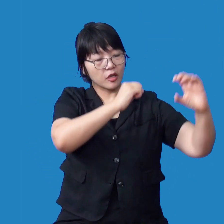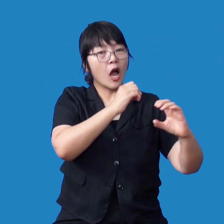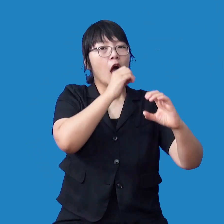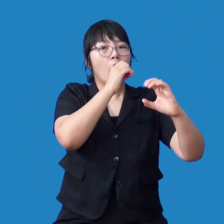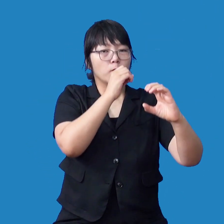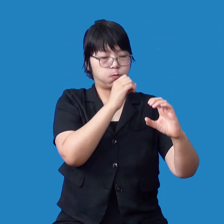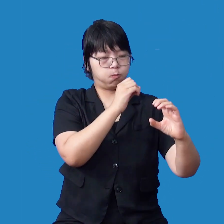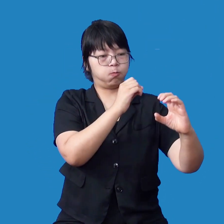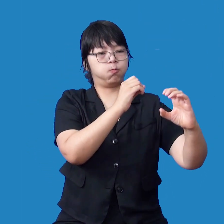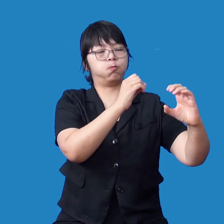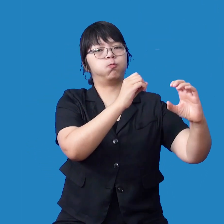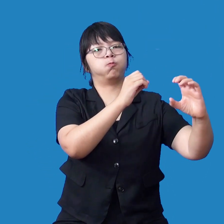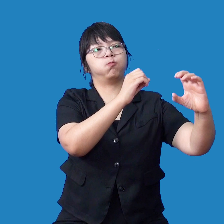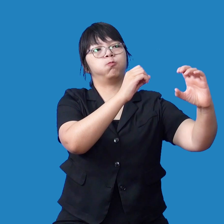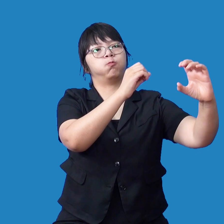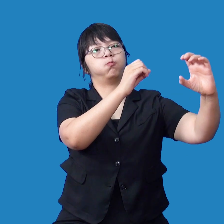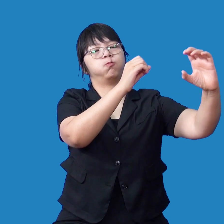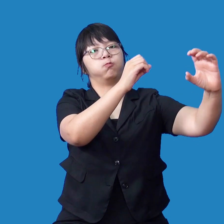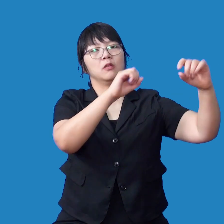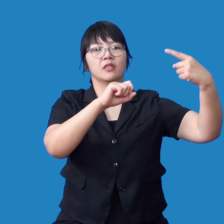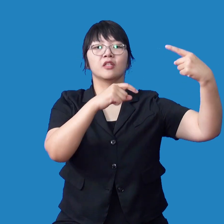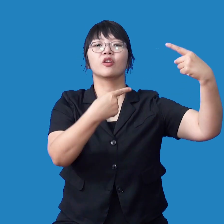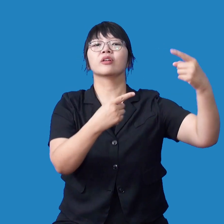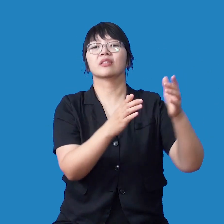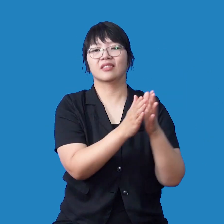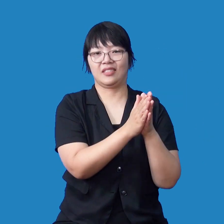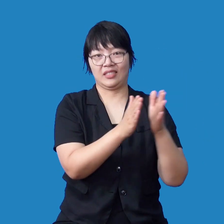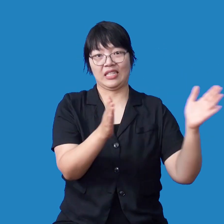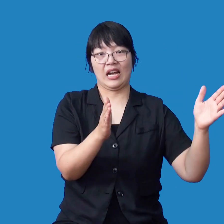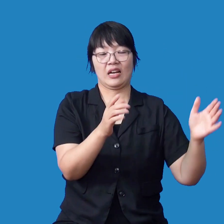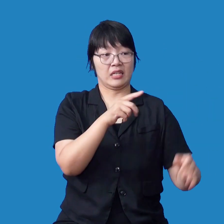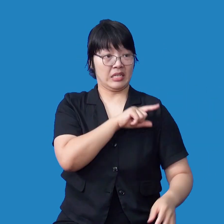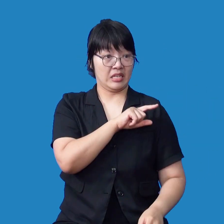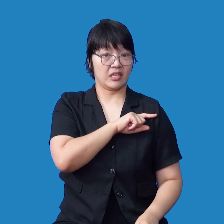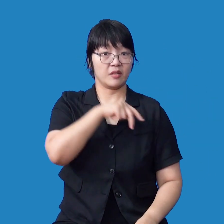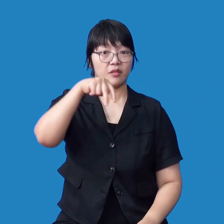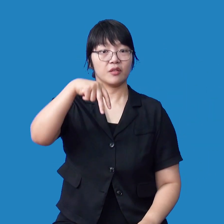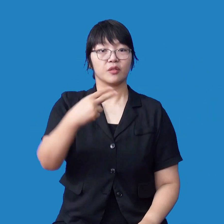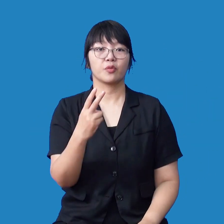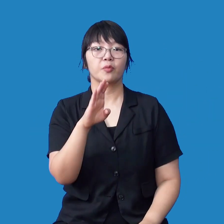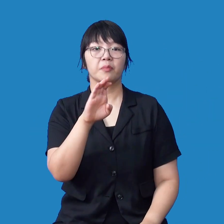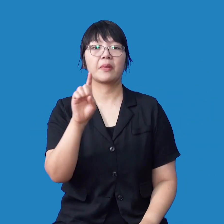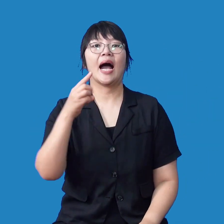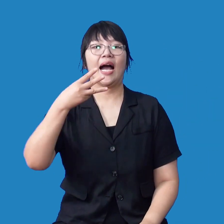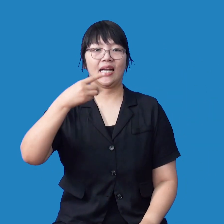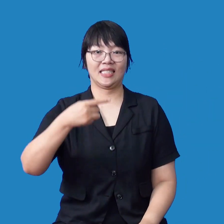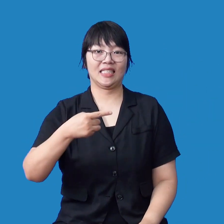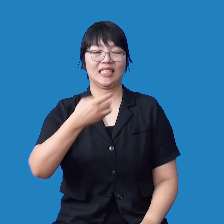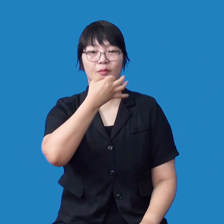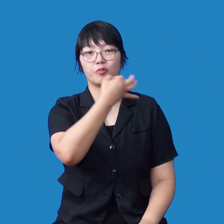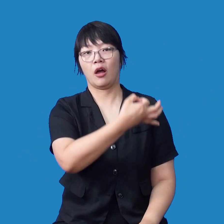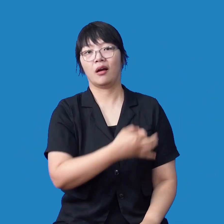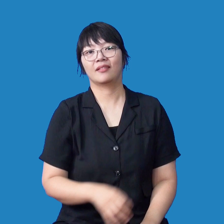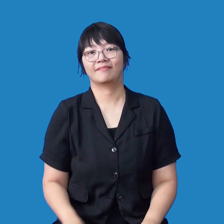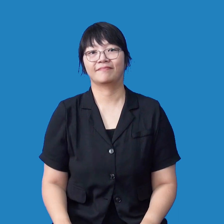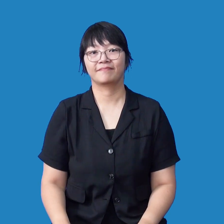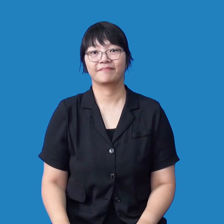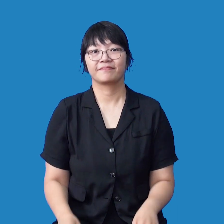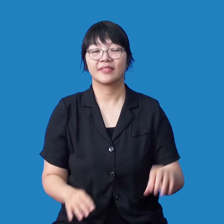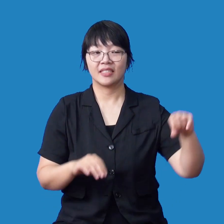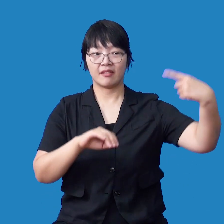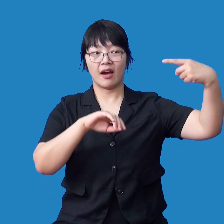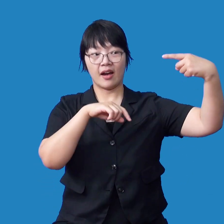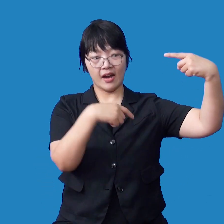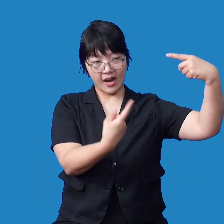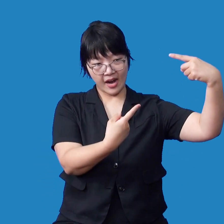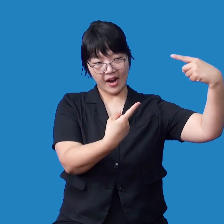쇼파르라는 나팔을 울리는 것으로 이스라엘 백성들은 새해를 시작합니다. 그래서 새해